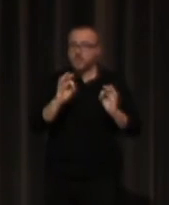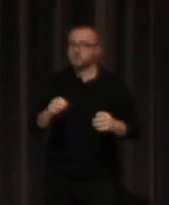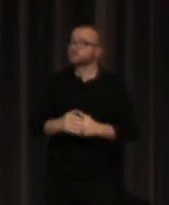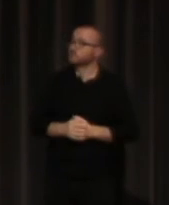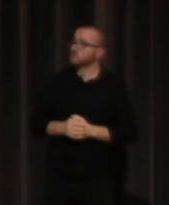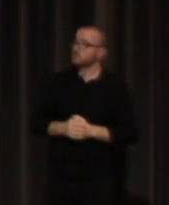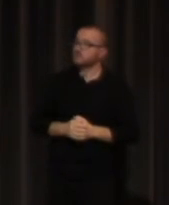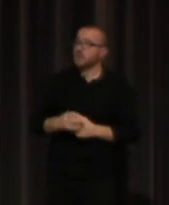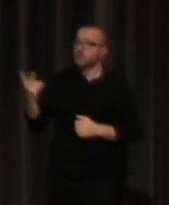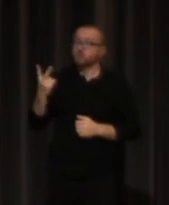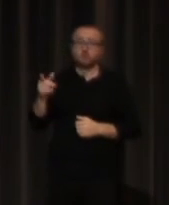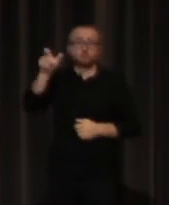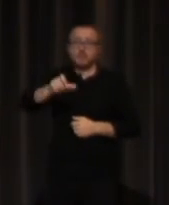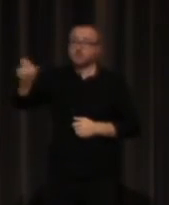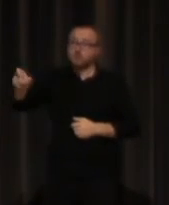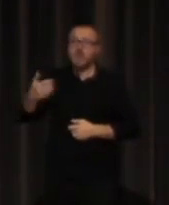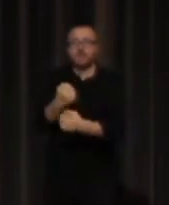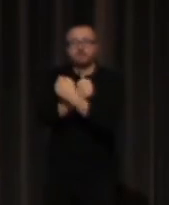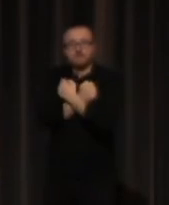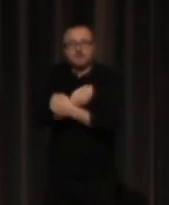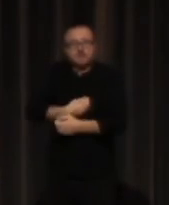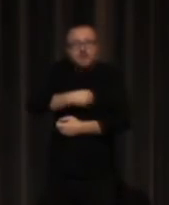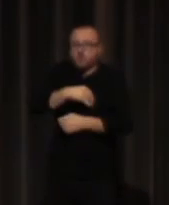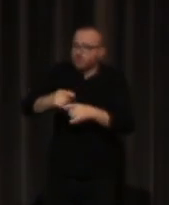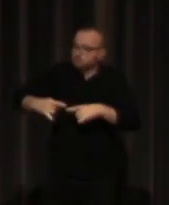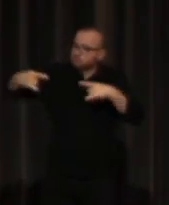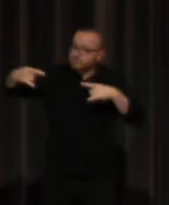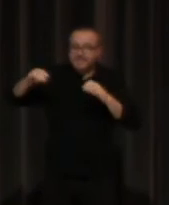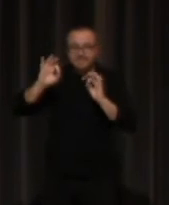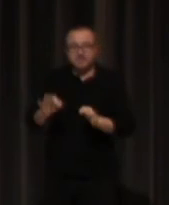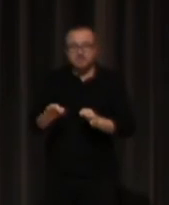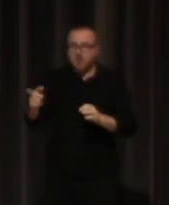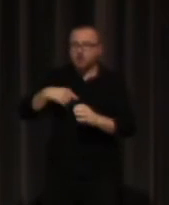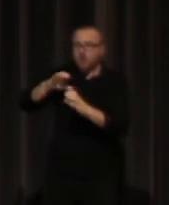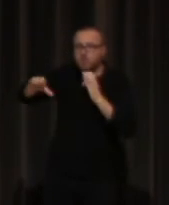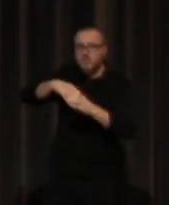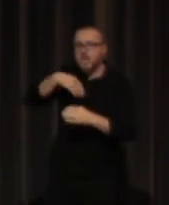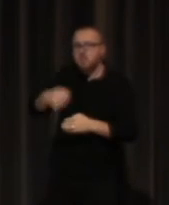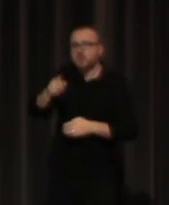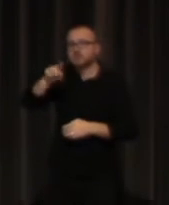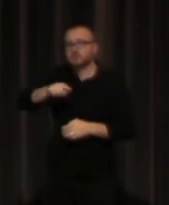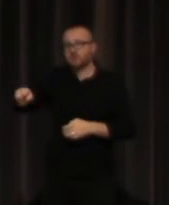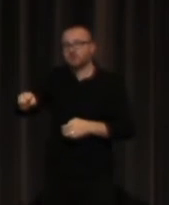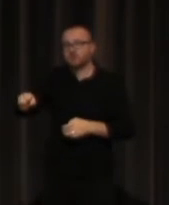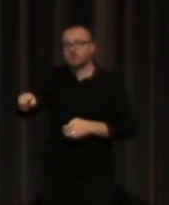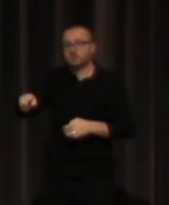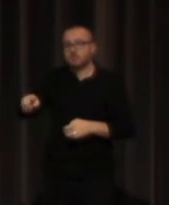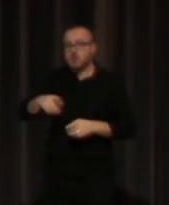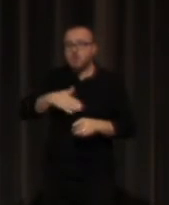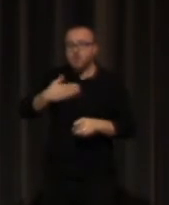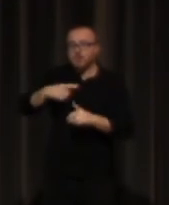no? Dues persones que s'estimen, donem per suposat que poden comunicar-se amb un nivell